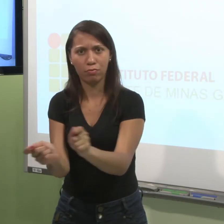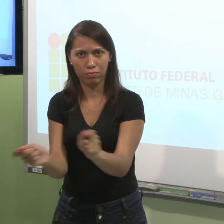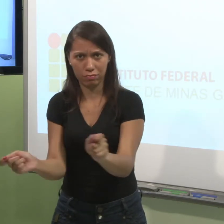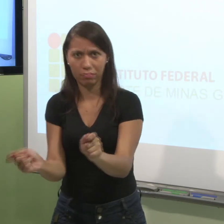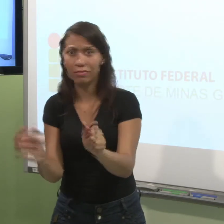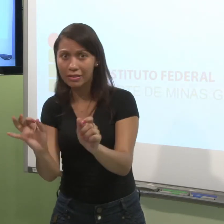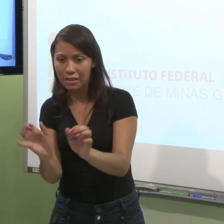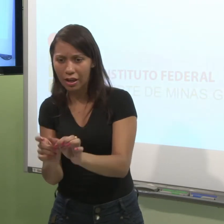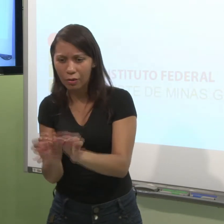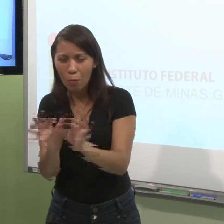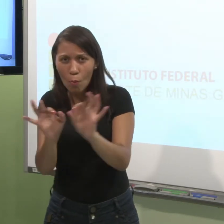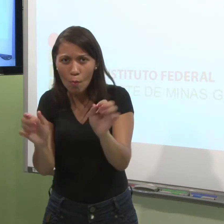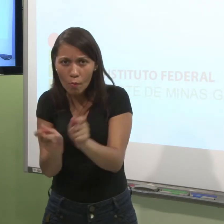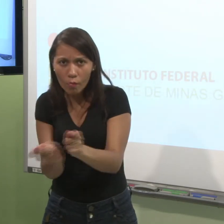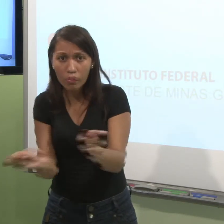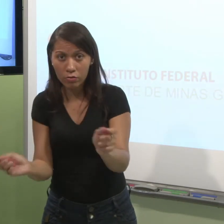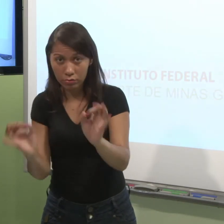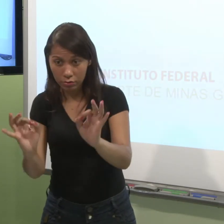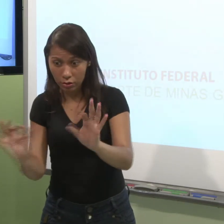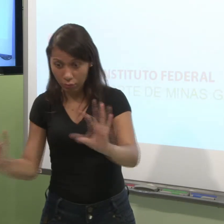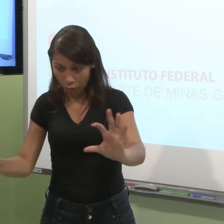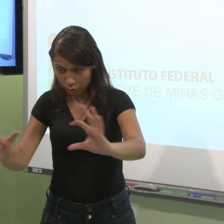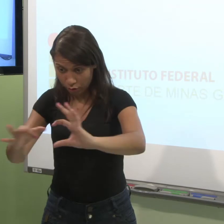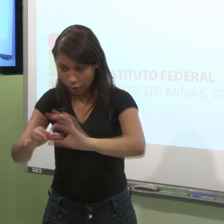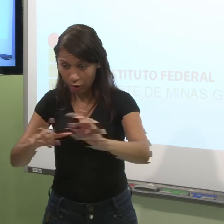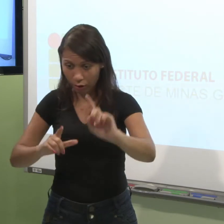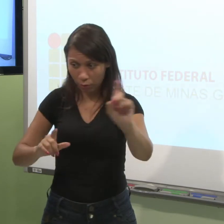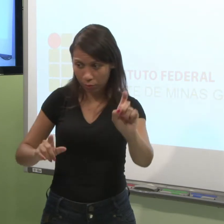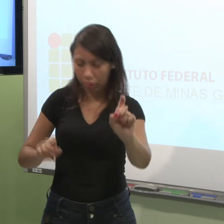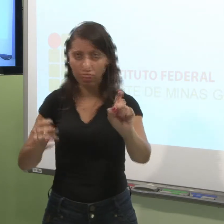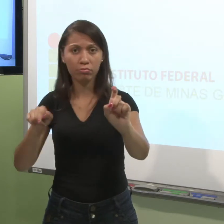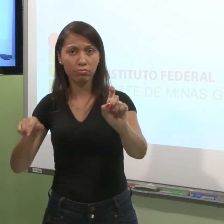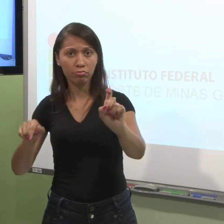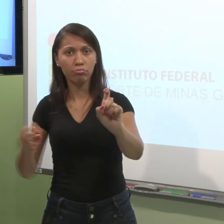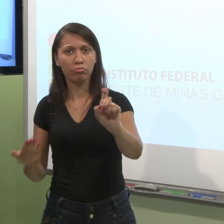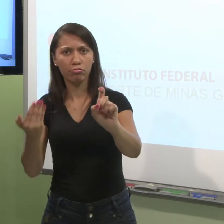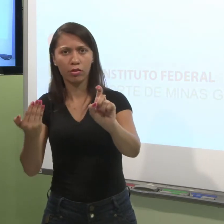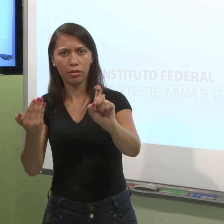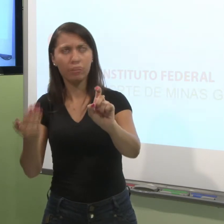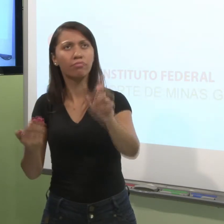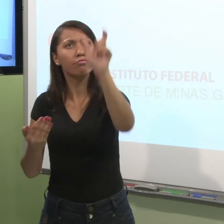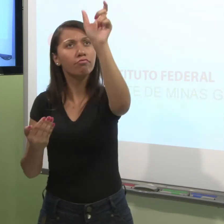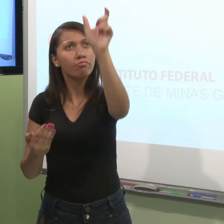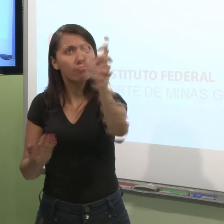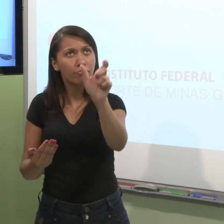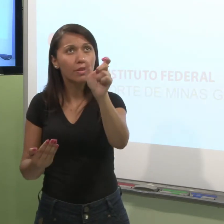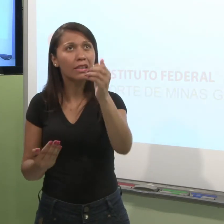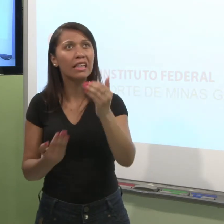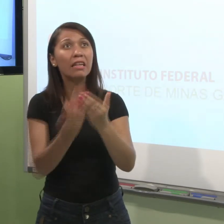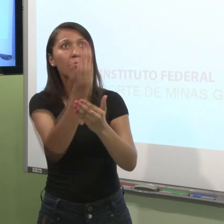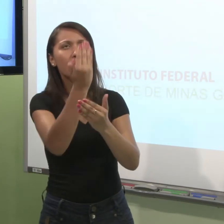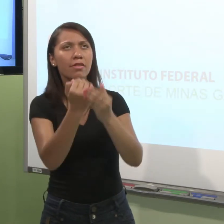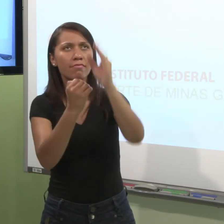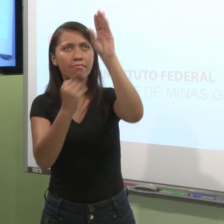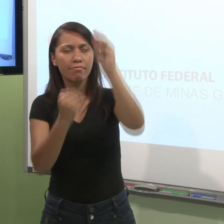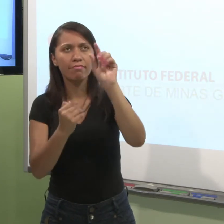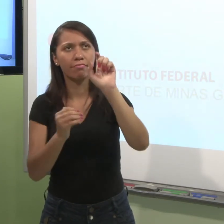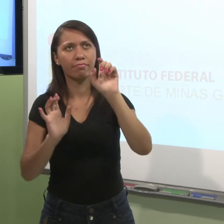impressora instalada no computador e basta acessar a opção Imprimir, no menu Arquivo da barra de menus. Assim,